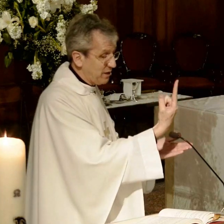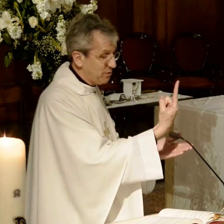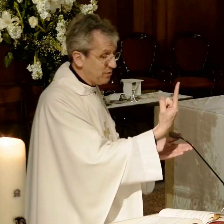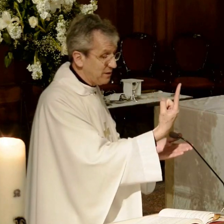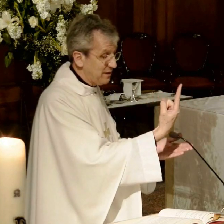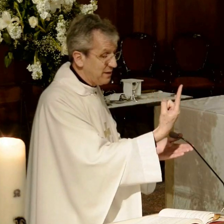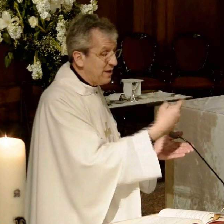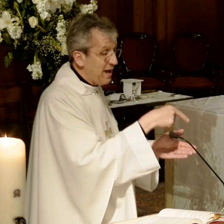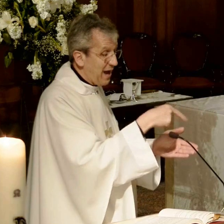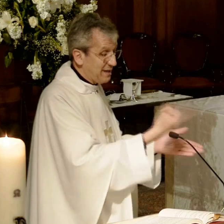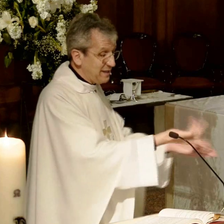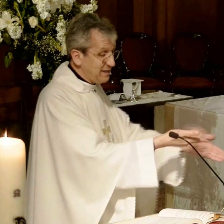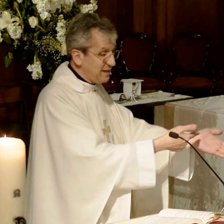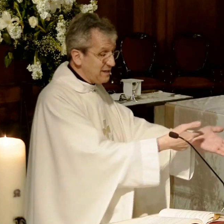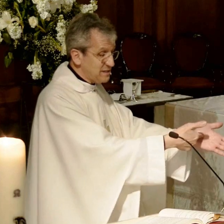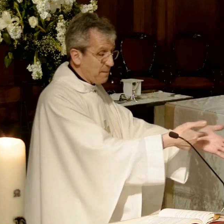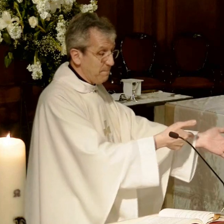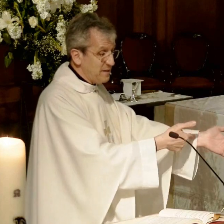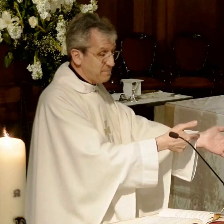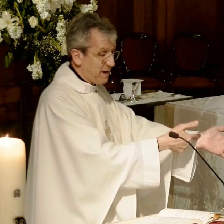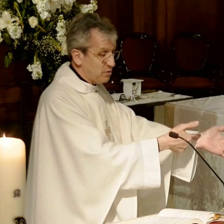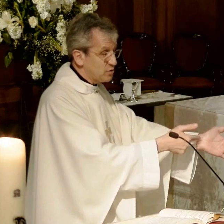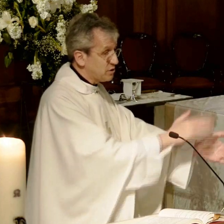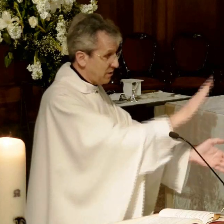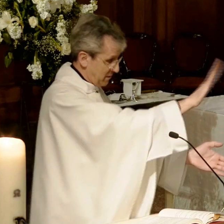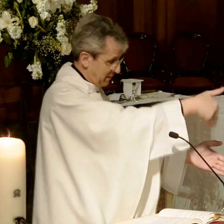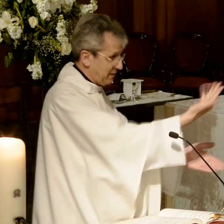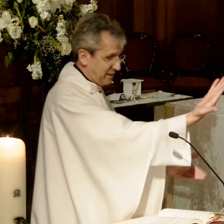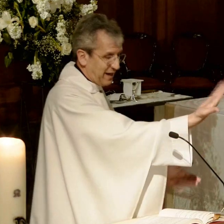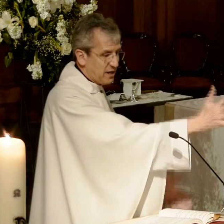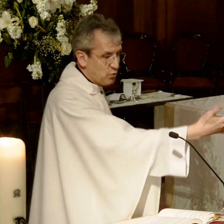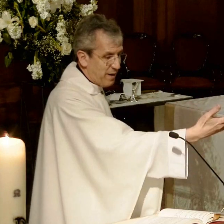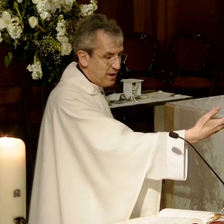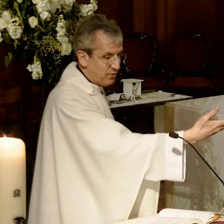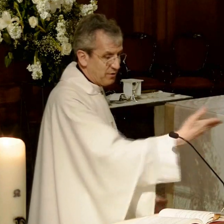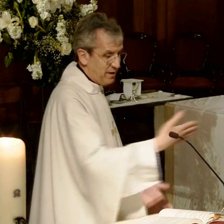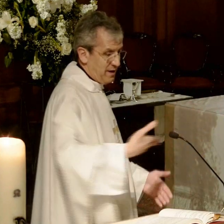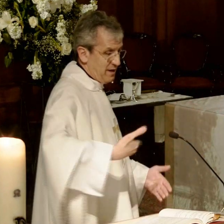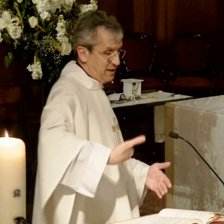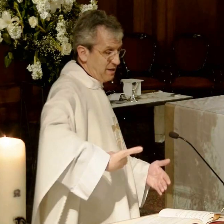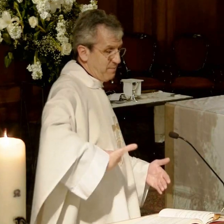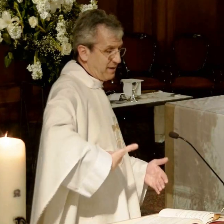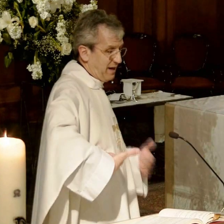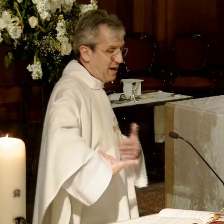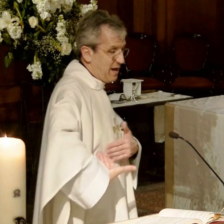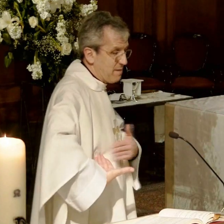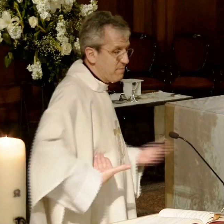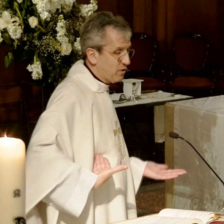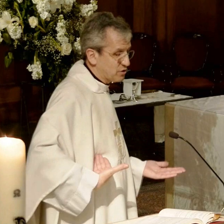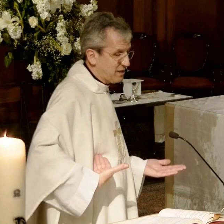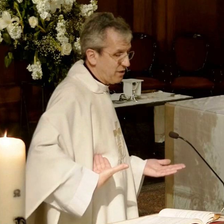dedo. Aquí tienes mis manos. Trae tu mano y métela en mi costado.